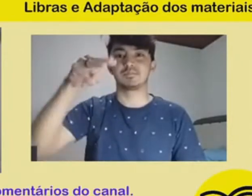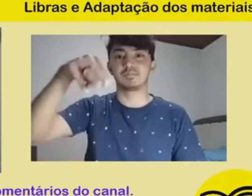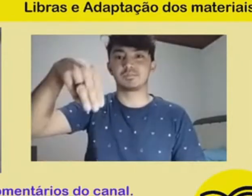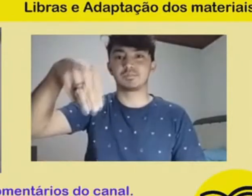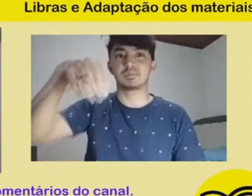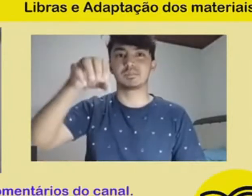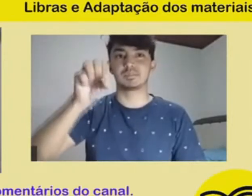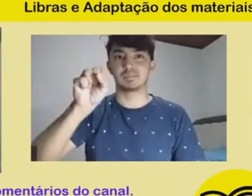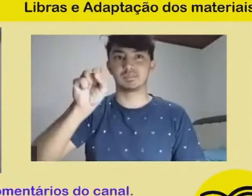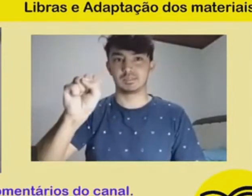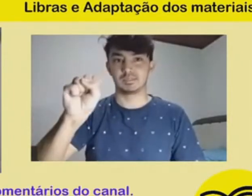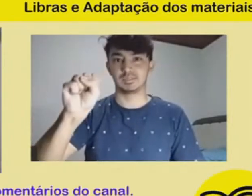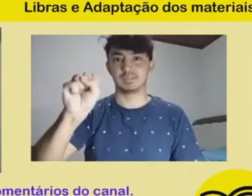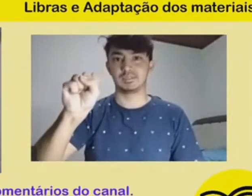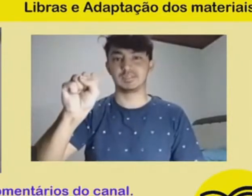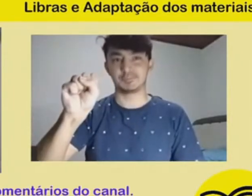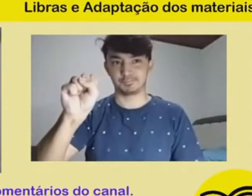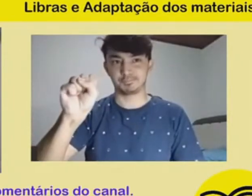e